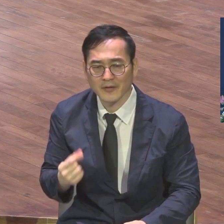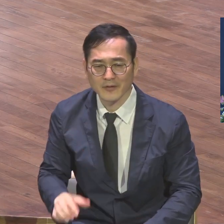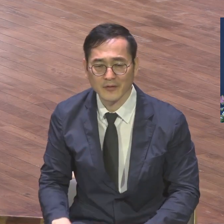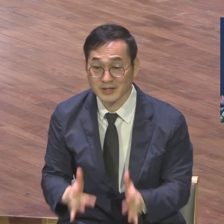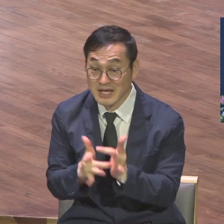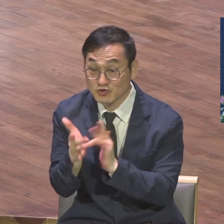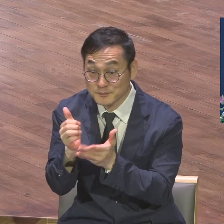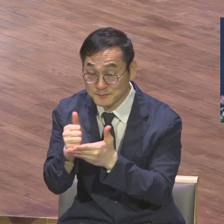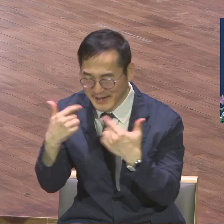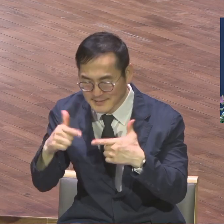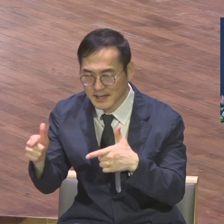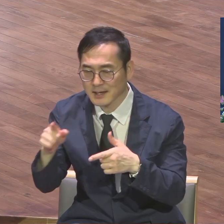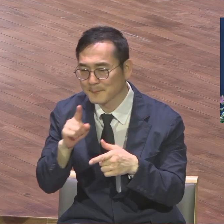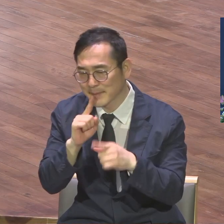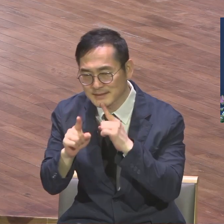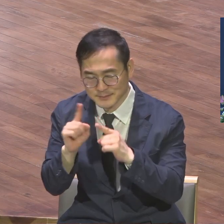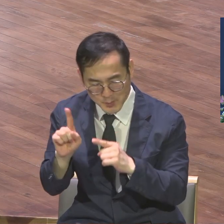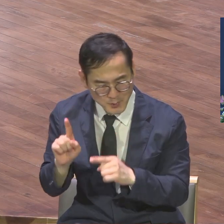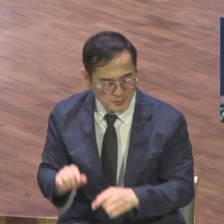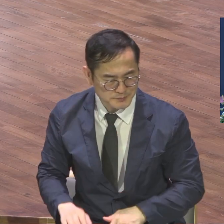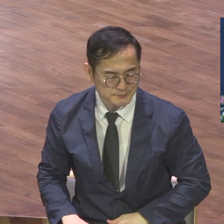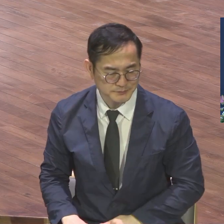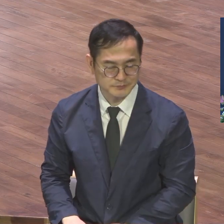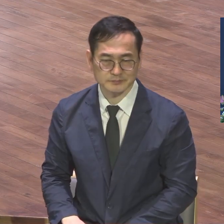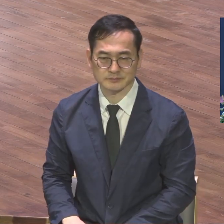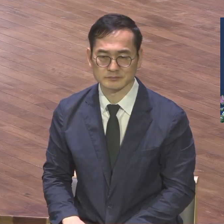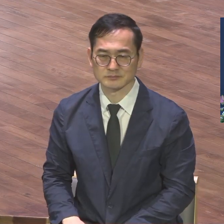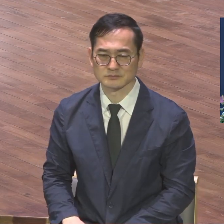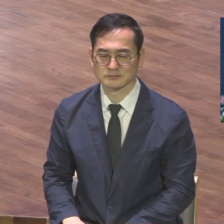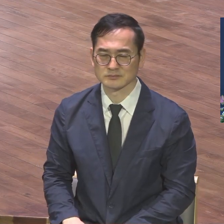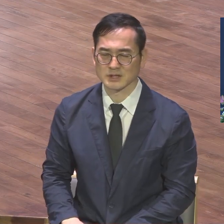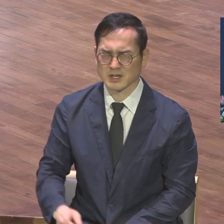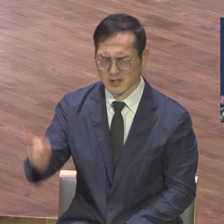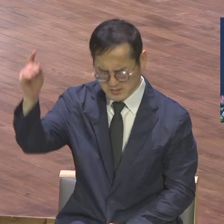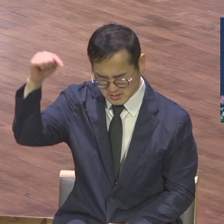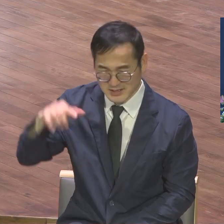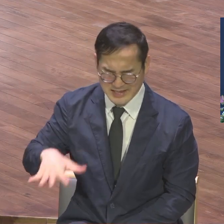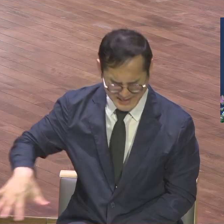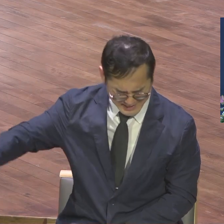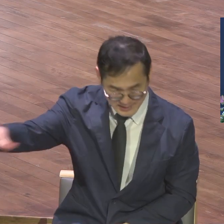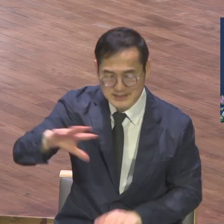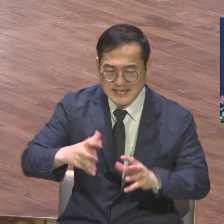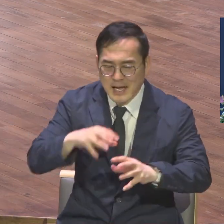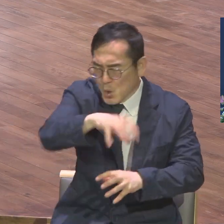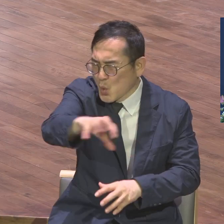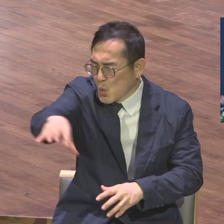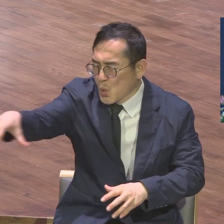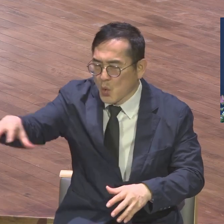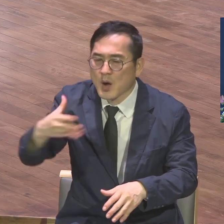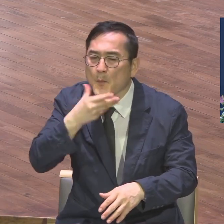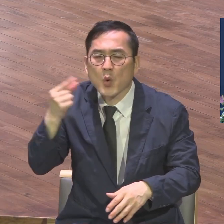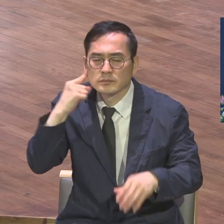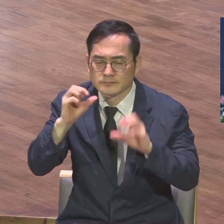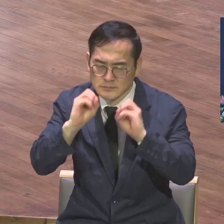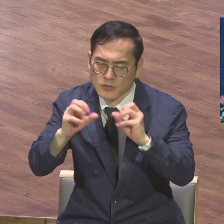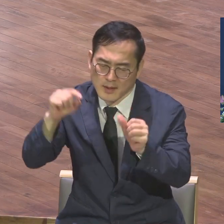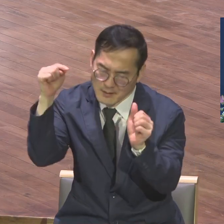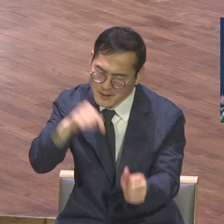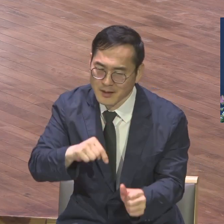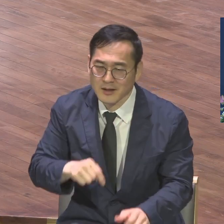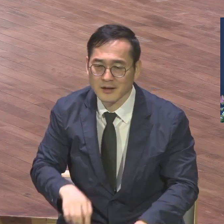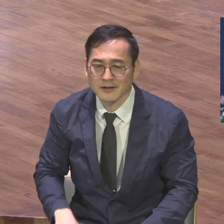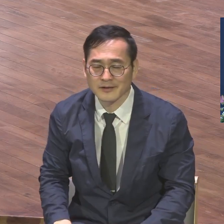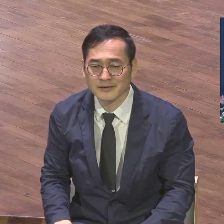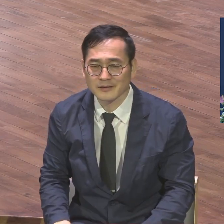있어요. 마가복음 10장 15절에 너희는 온 천하에 다니며 만민에게 복음을 전파하라. 복음이